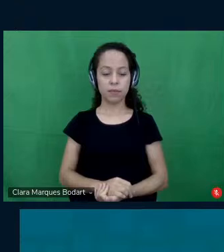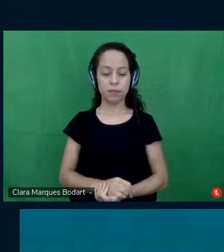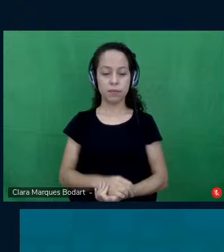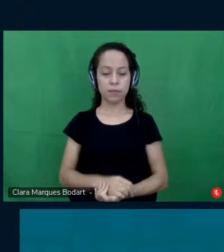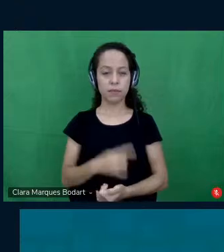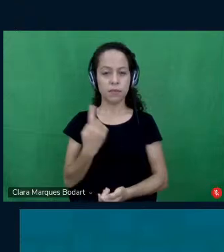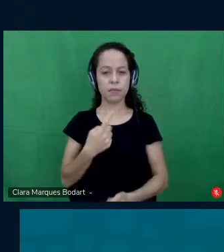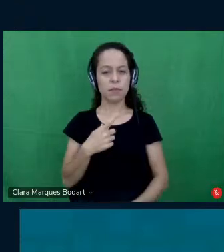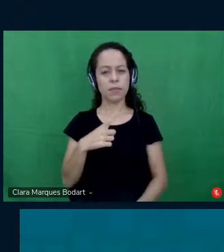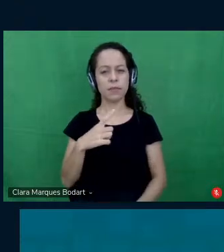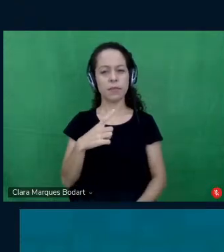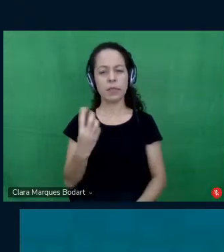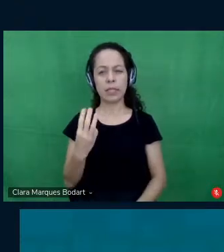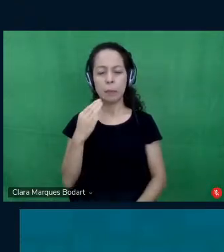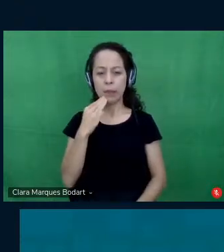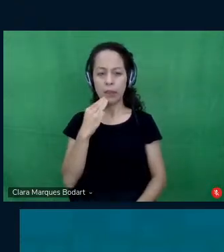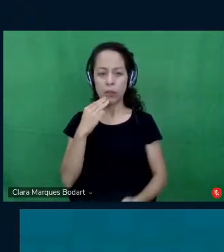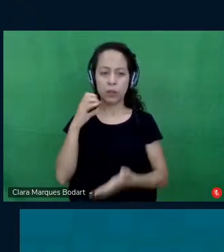de matrículas.